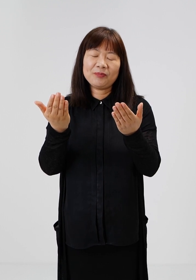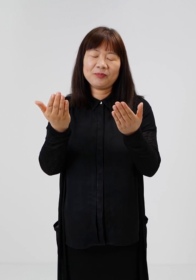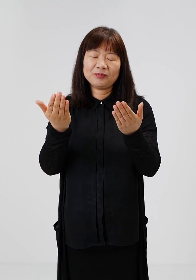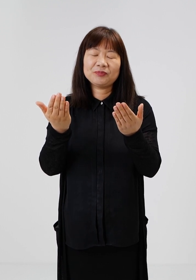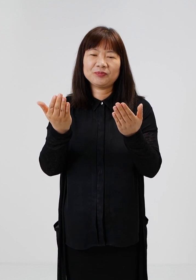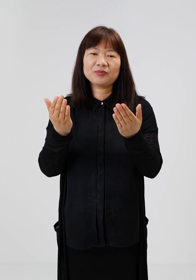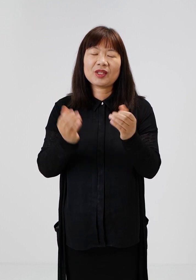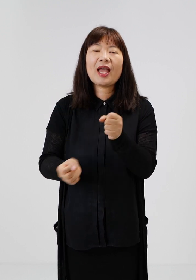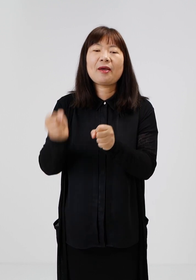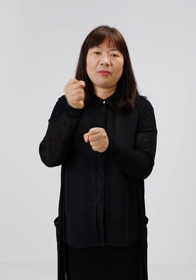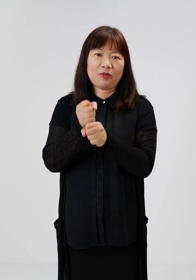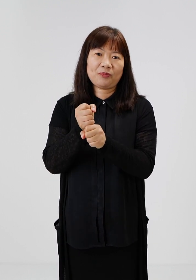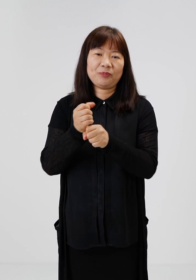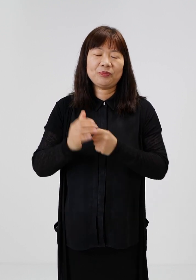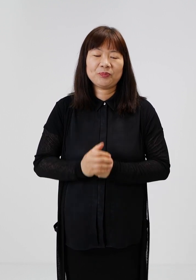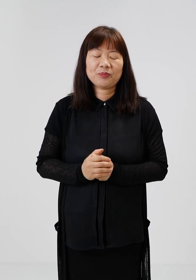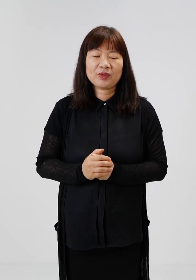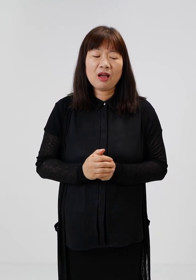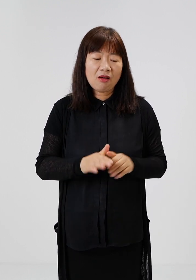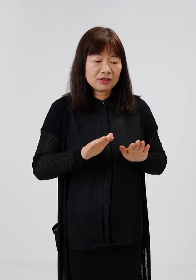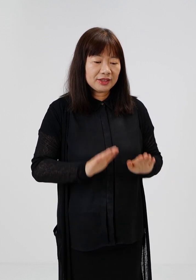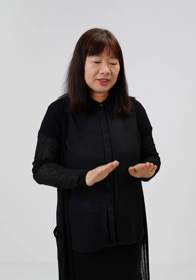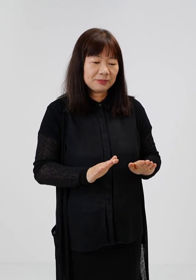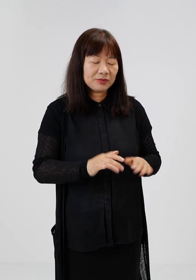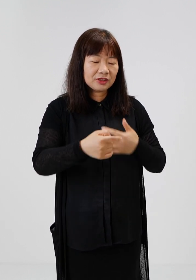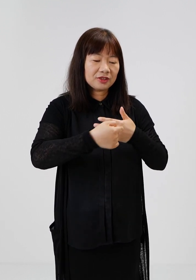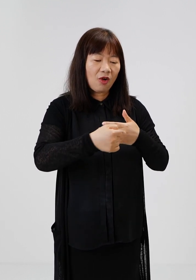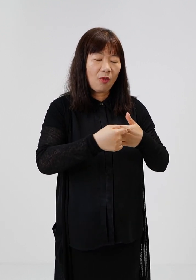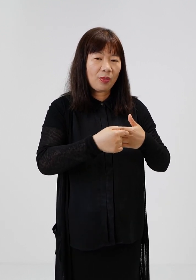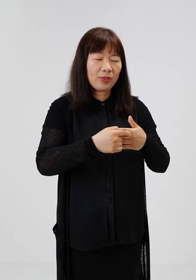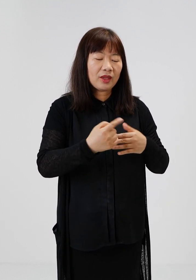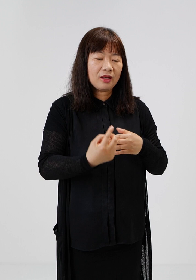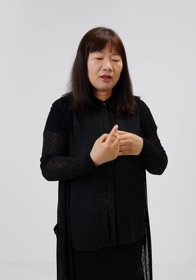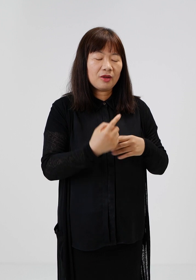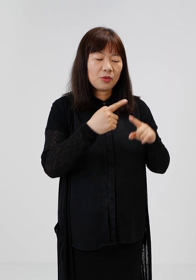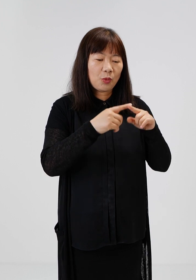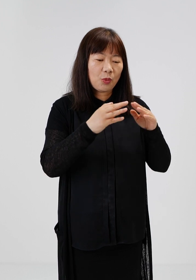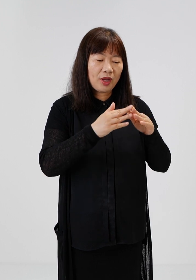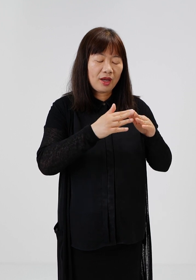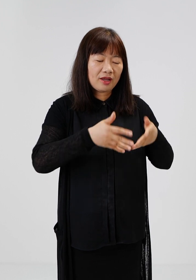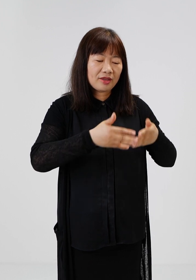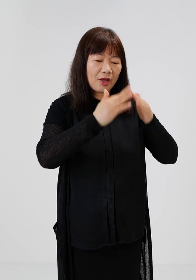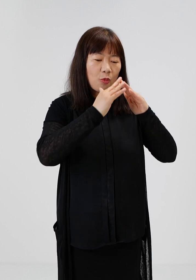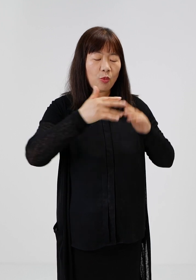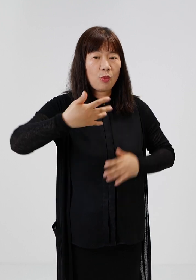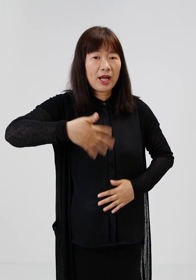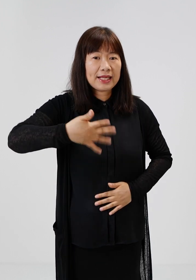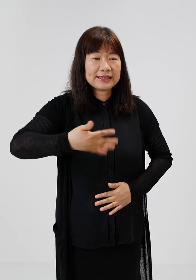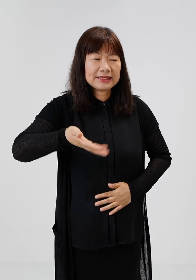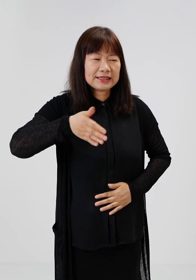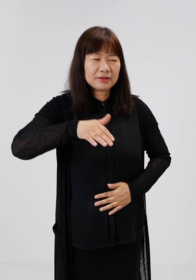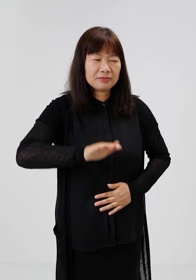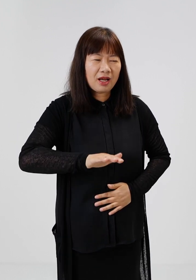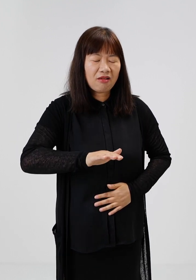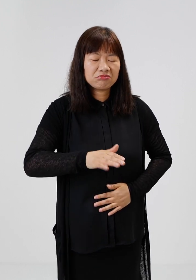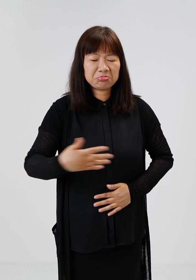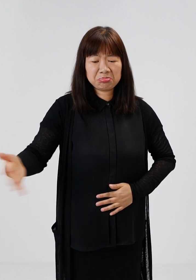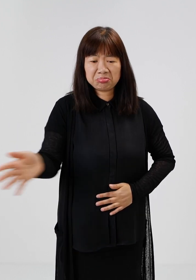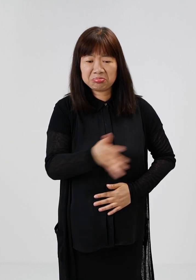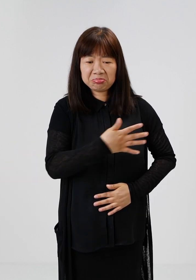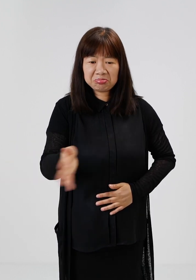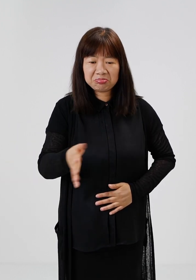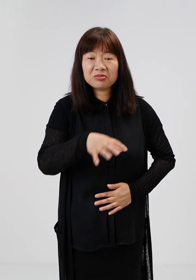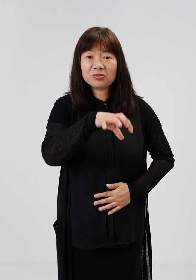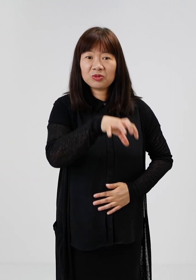아직 성전의 기초도 놓아지지 않았는데 그들은 아무것도 없는